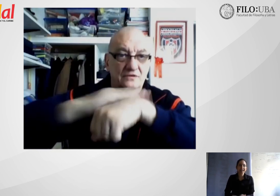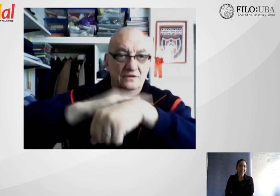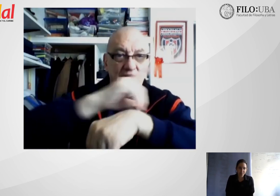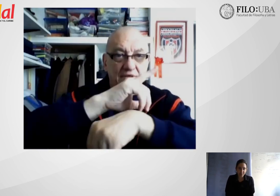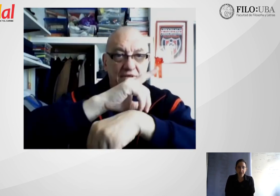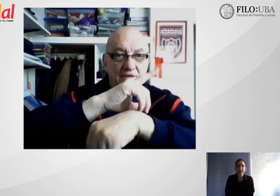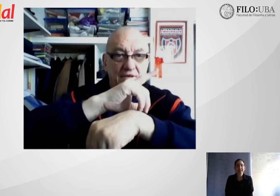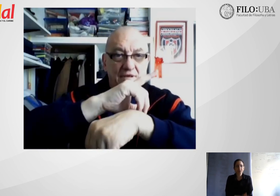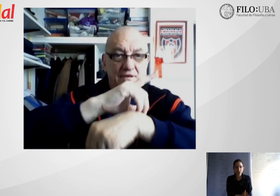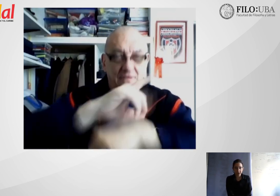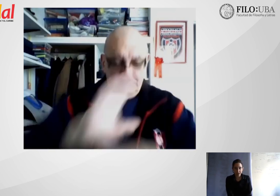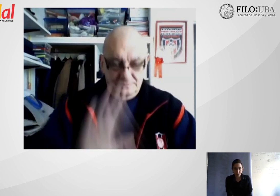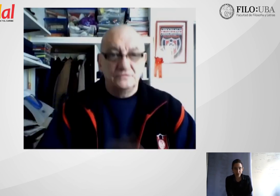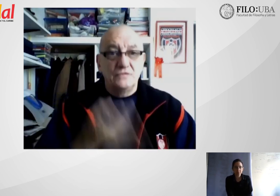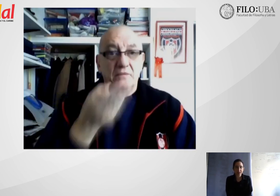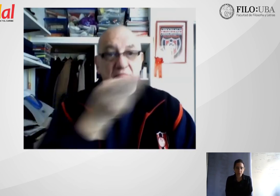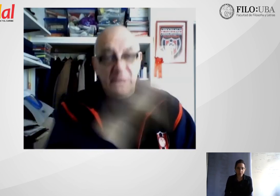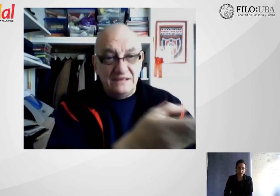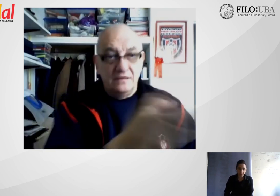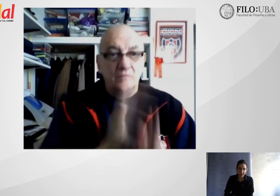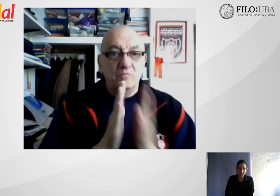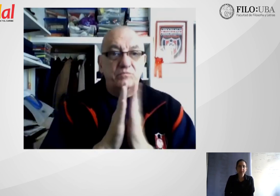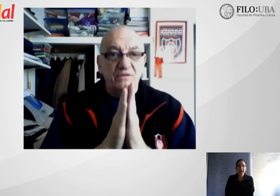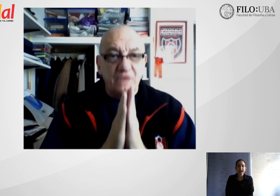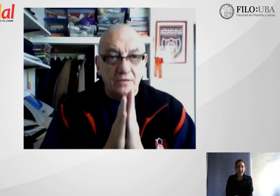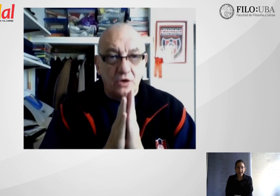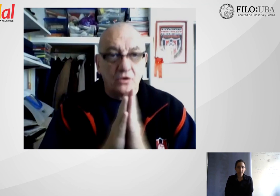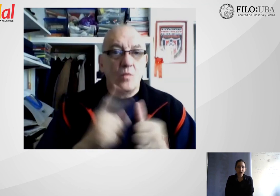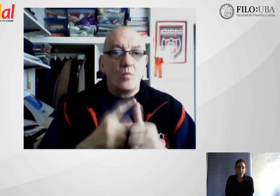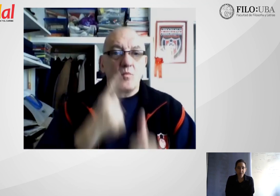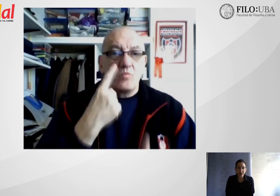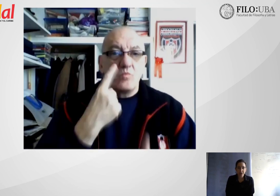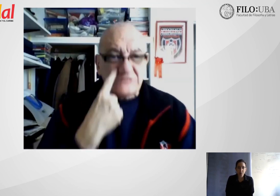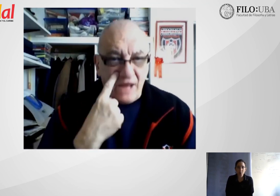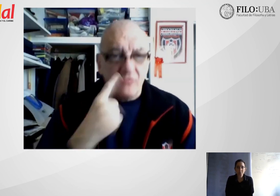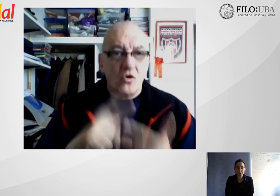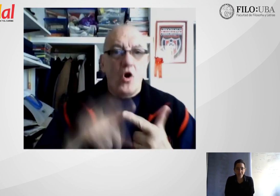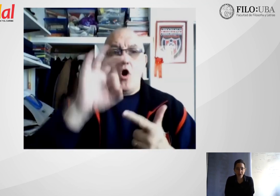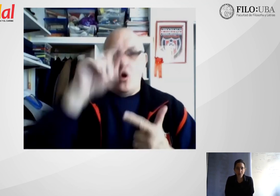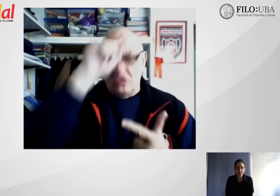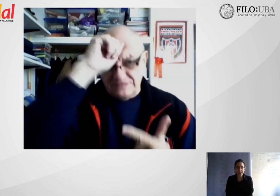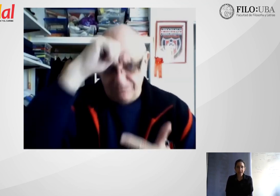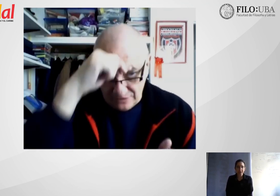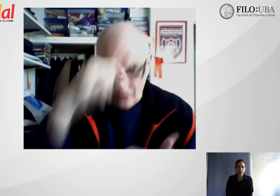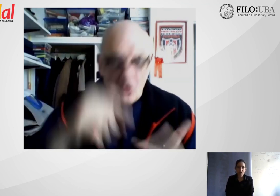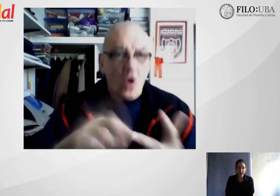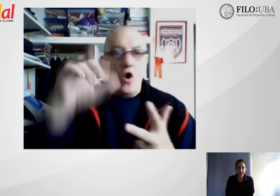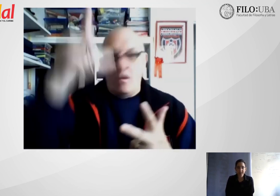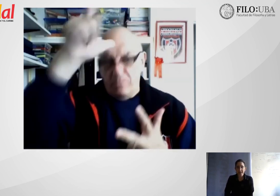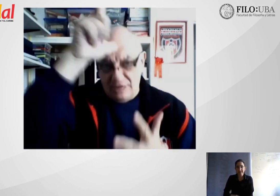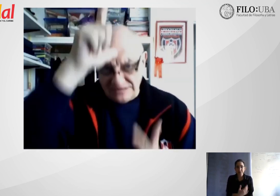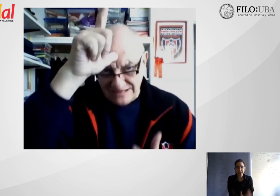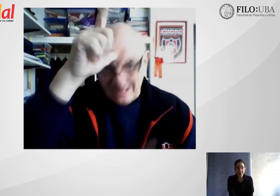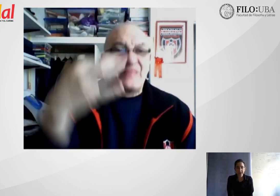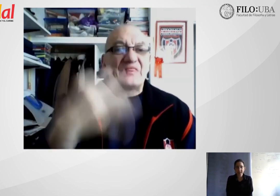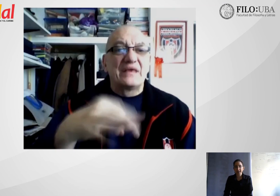La RETA, dentro del municipio de la Ciudad de Buenos Aires. A él, por ejemplo, le pedimos, por favor, que todo lo que es